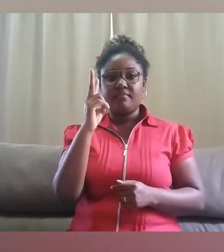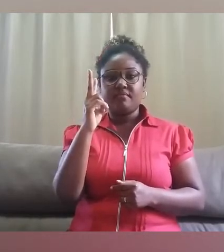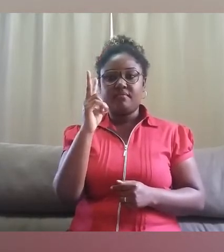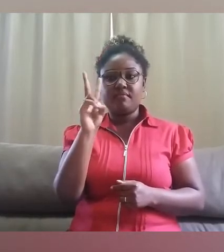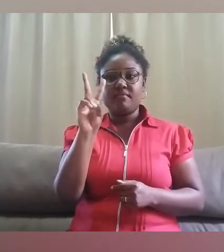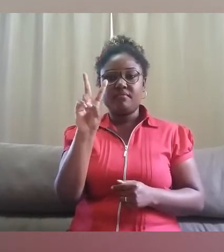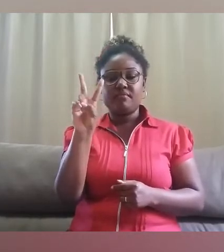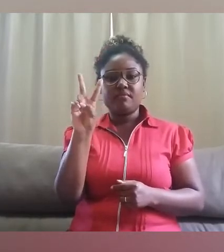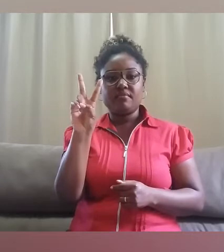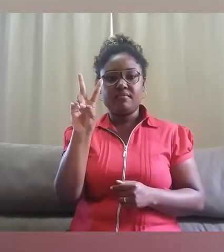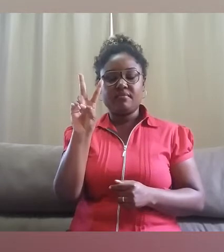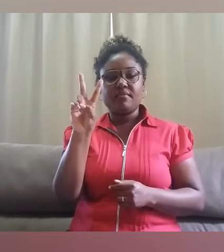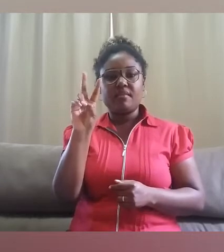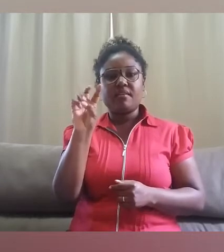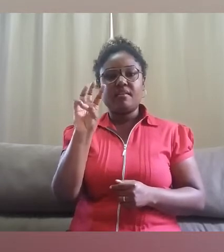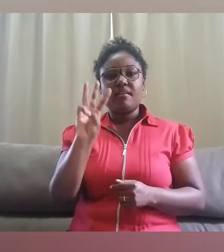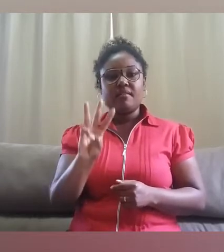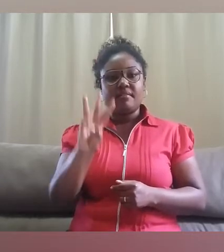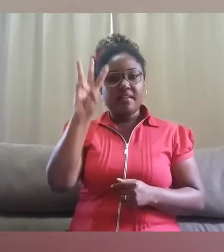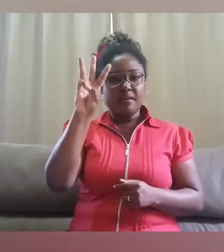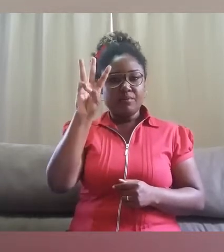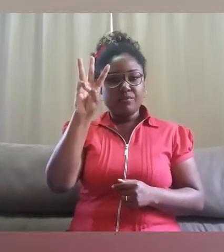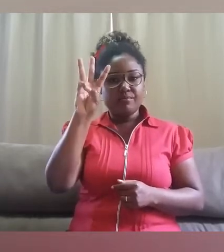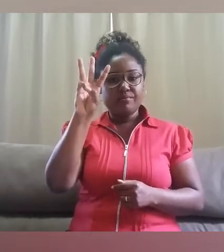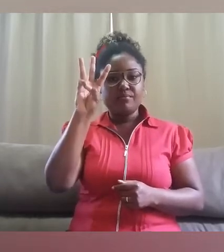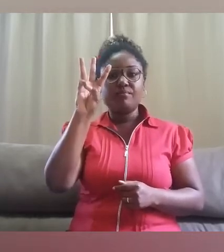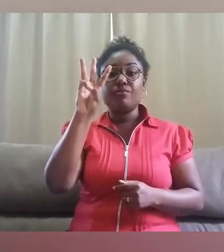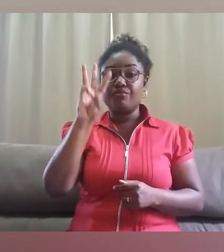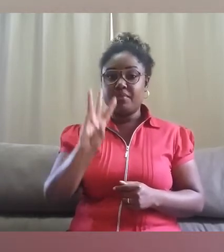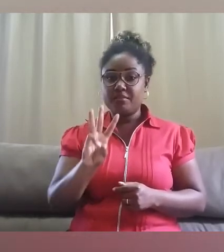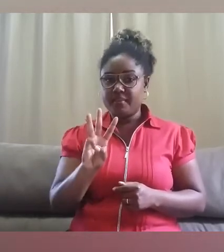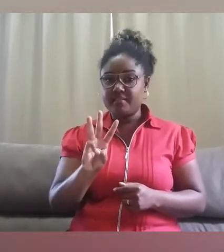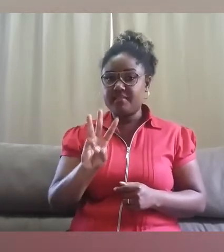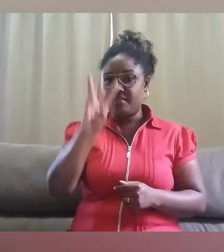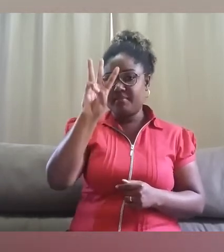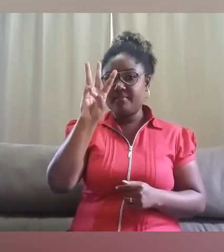W, movimento pra cima.